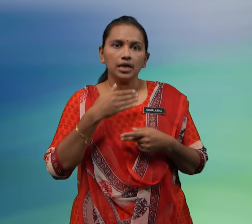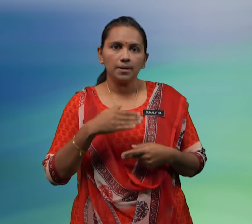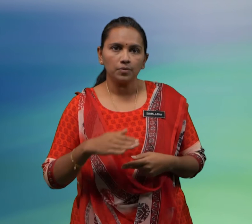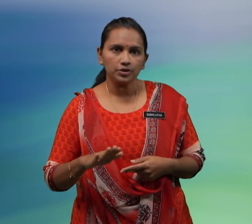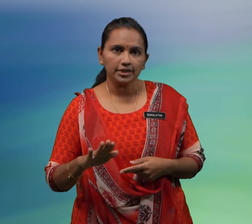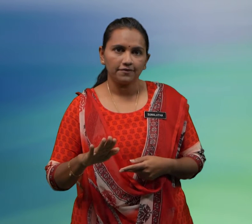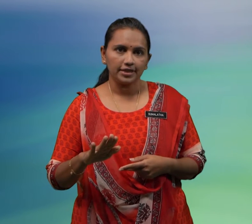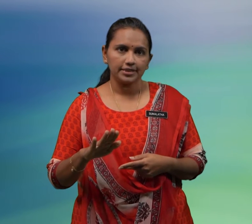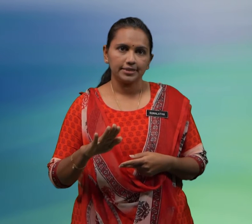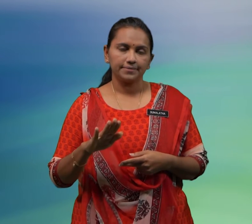menghembus nafas.